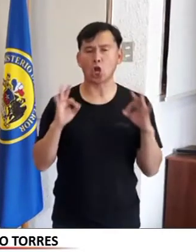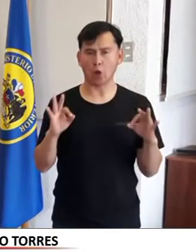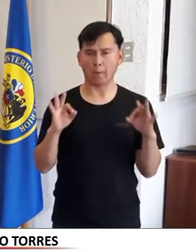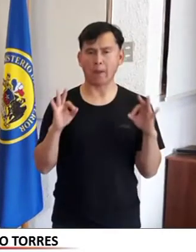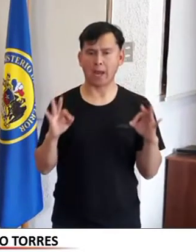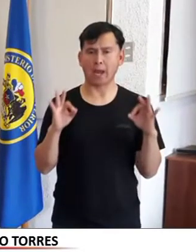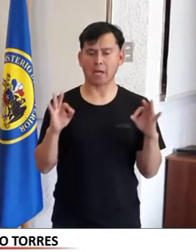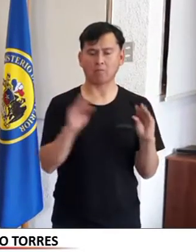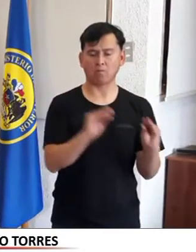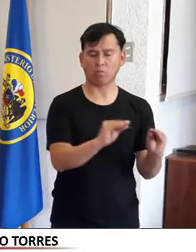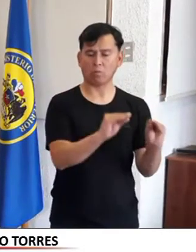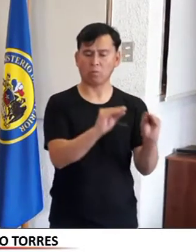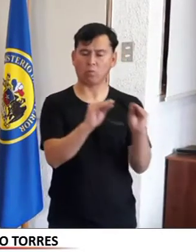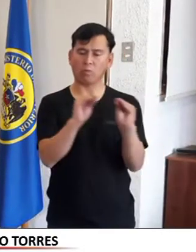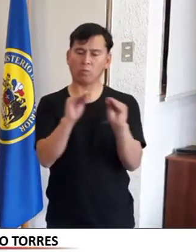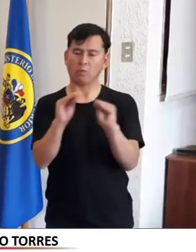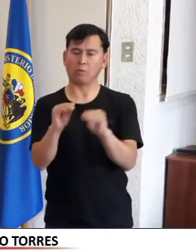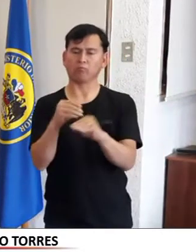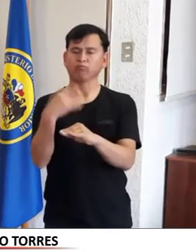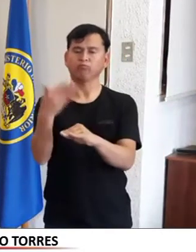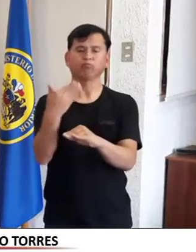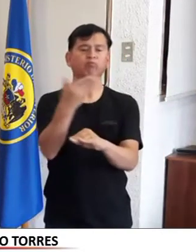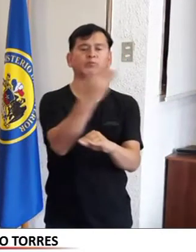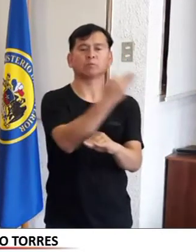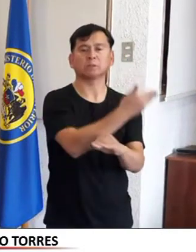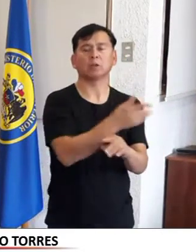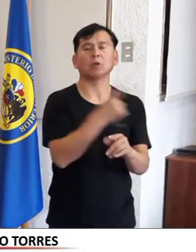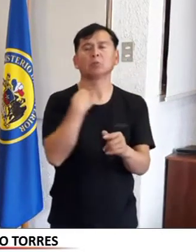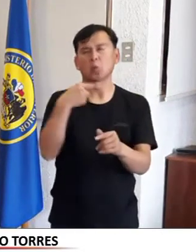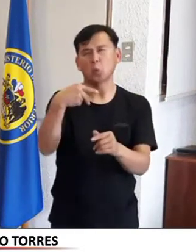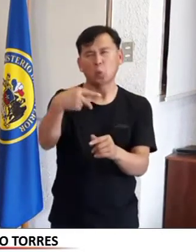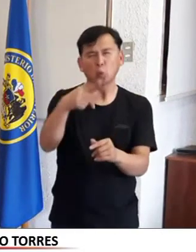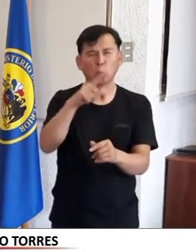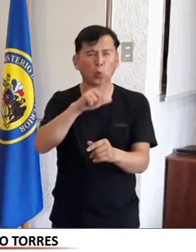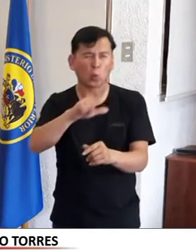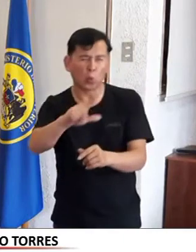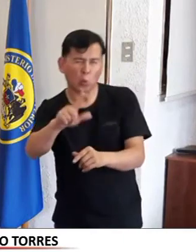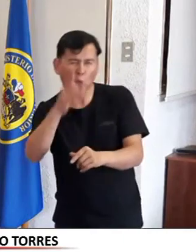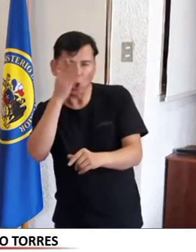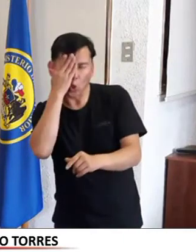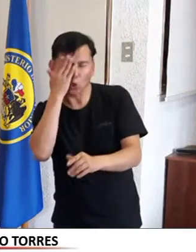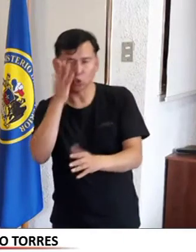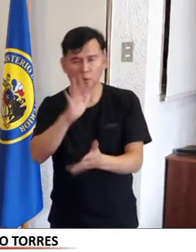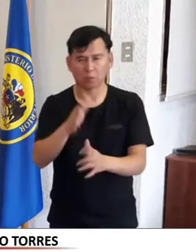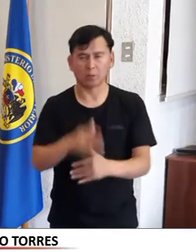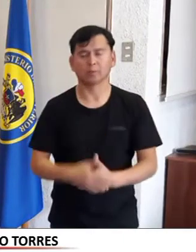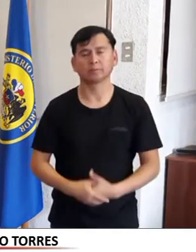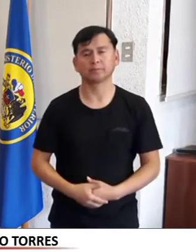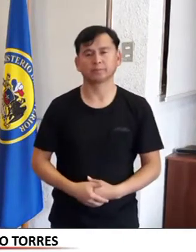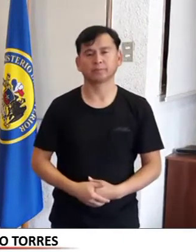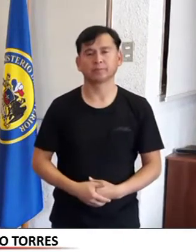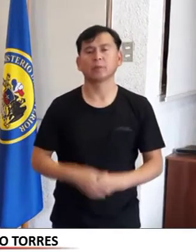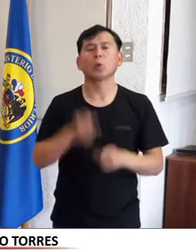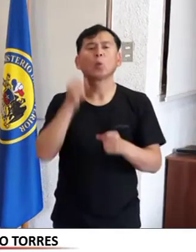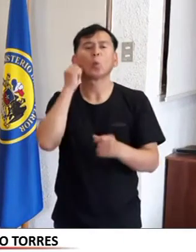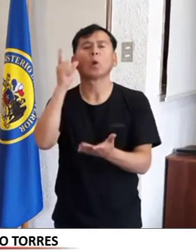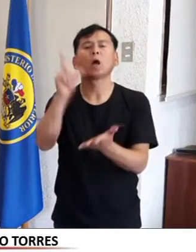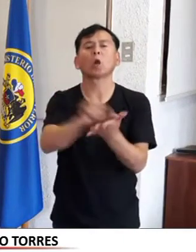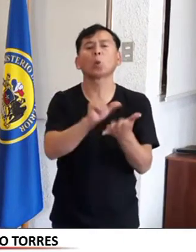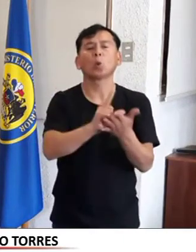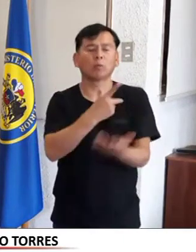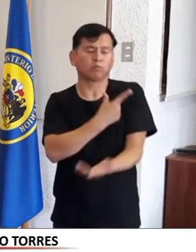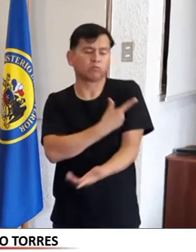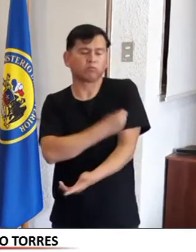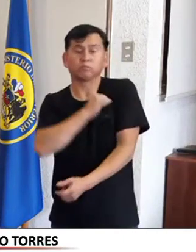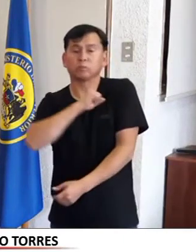cierto?, desfasadas al resto del país entre junio, julio, agosto. ¿En qué lugares se está vacunando